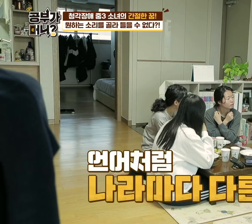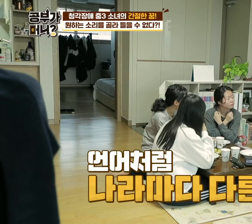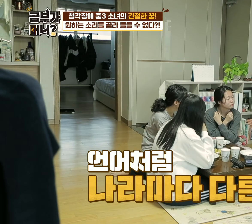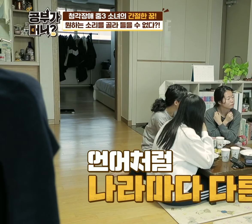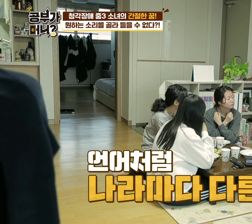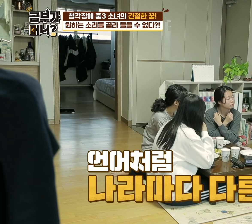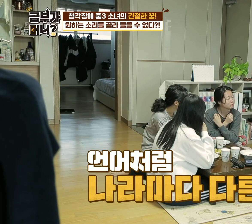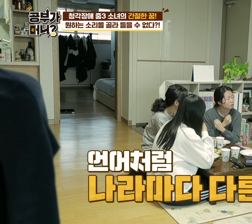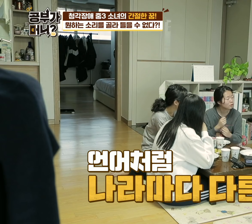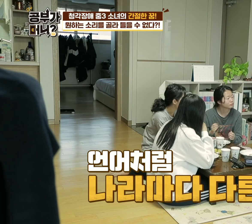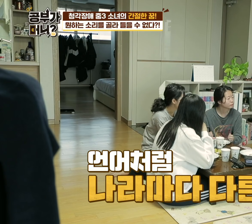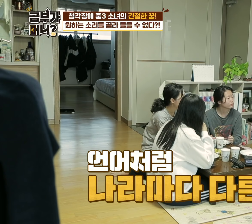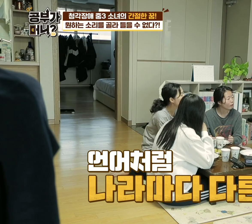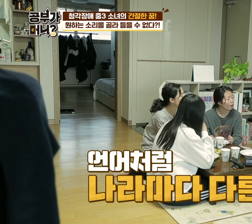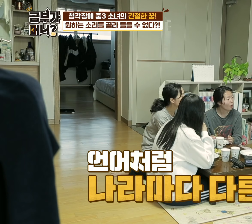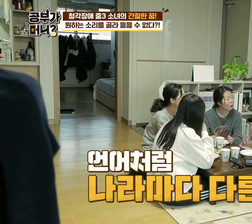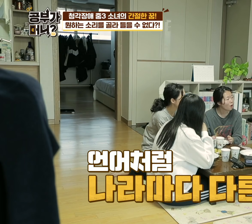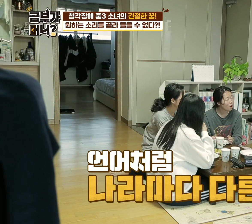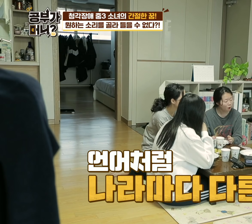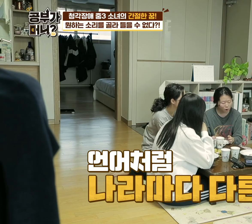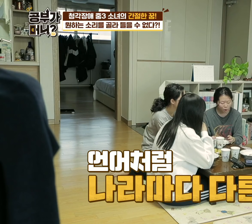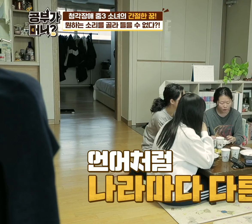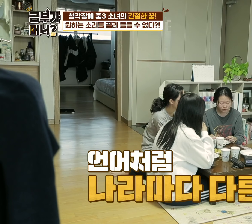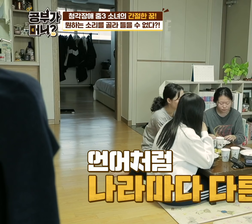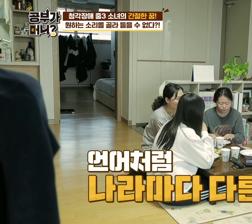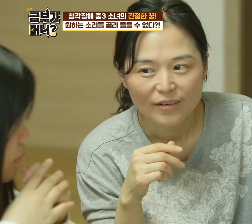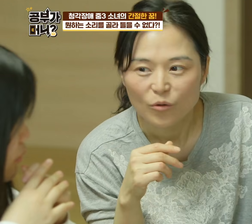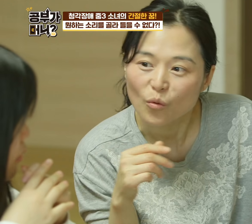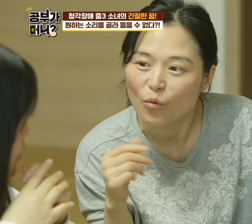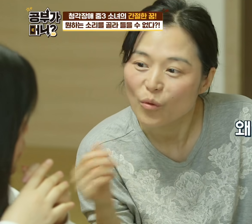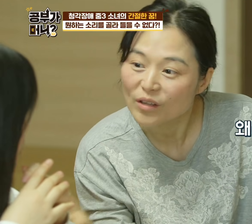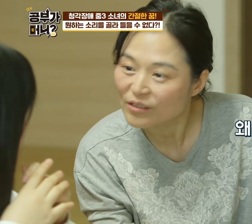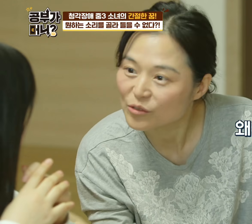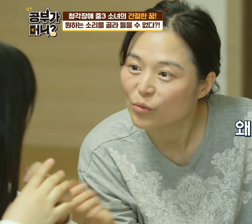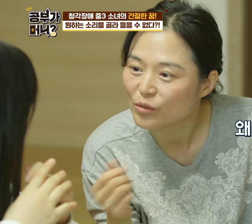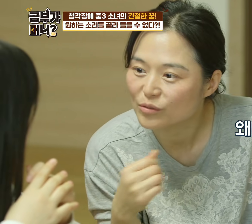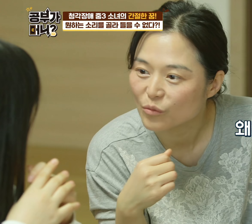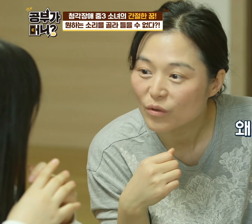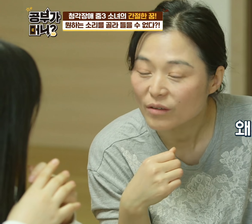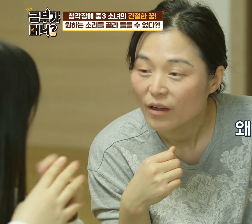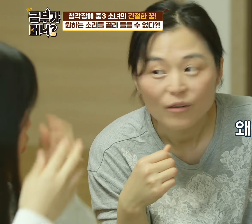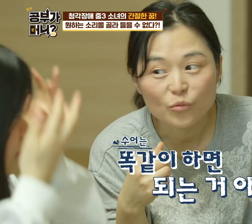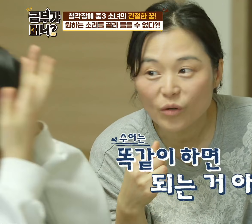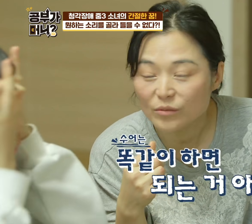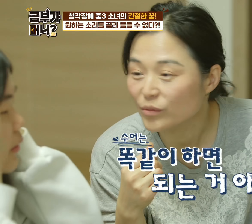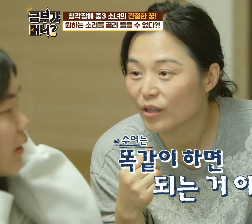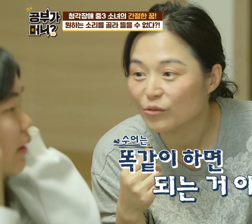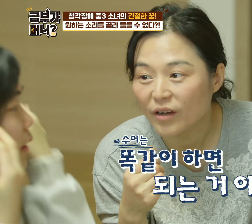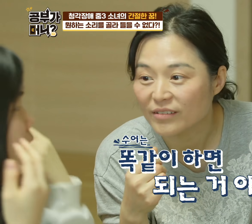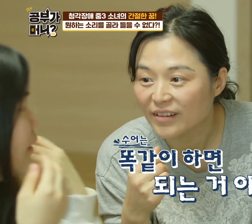미국 달라, 그거? 응. 다 다르더라고. 왜? 근데 왜 다른지 모르겠어, 왜? 똑같은 분 되는 거 아니야?